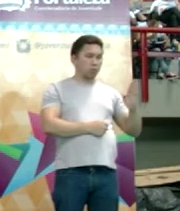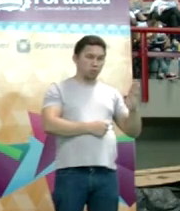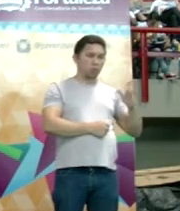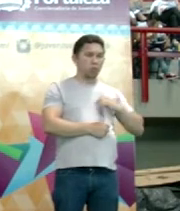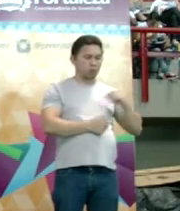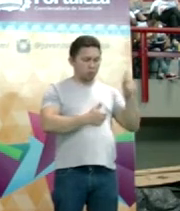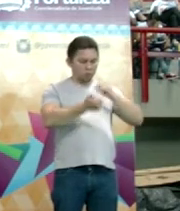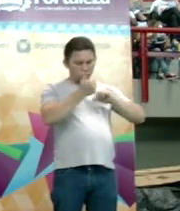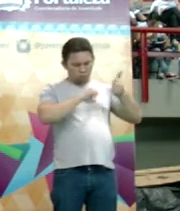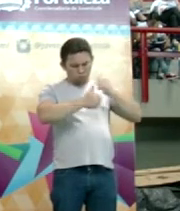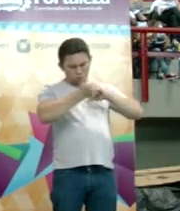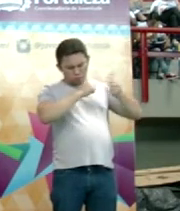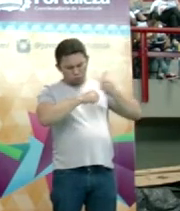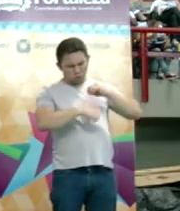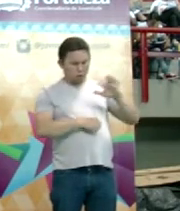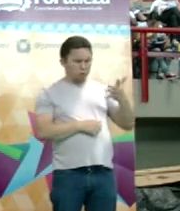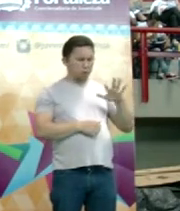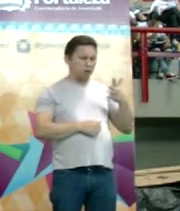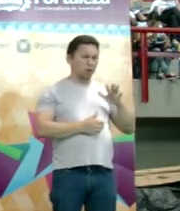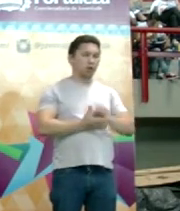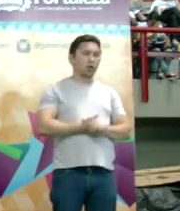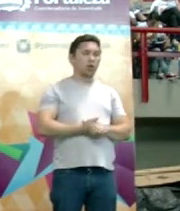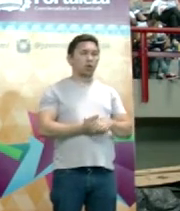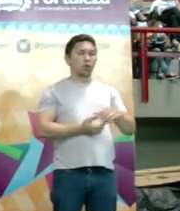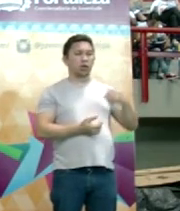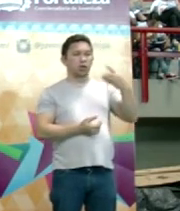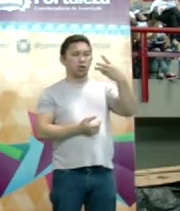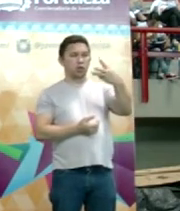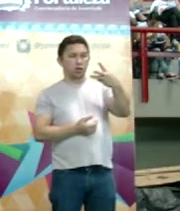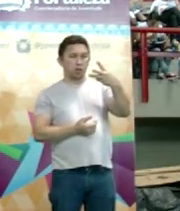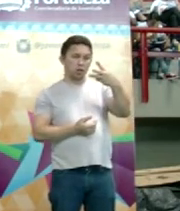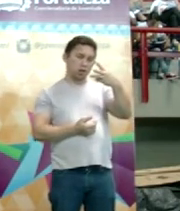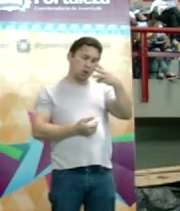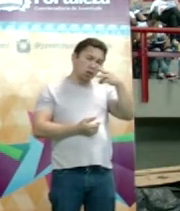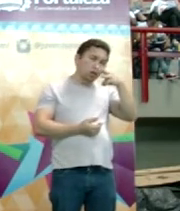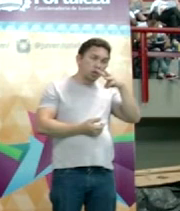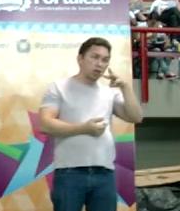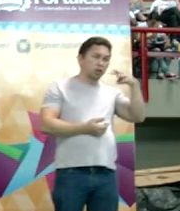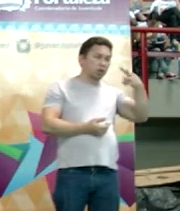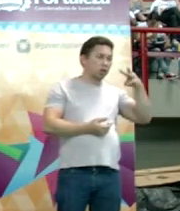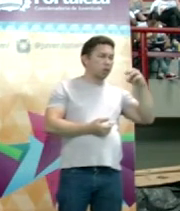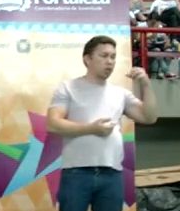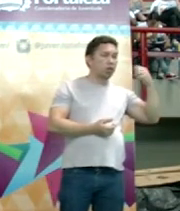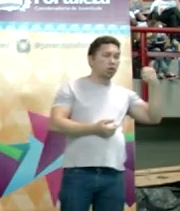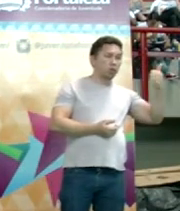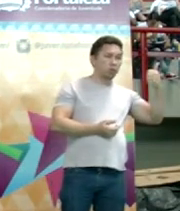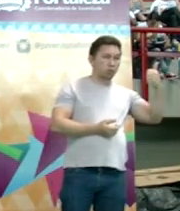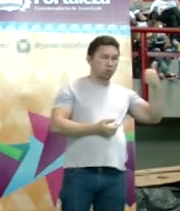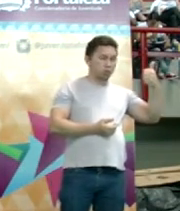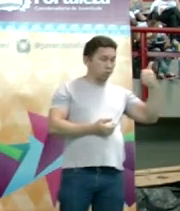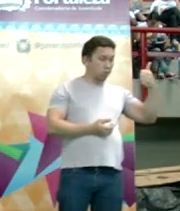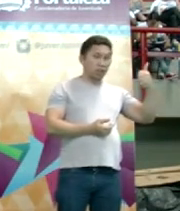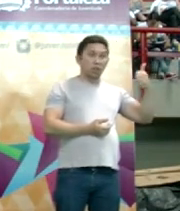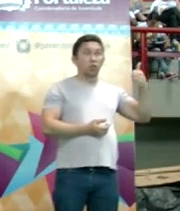brasileiros beberam o equivalente a 331 bilhões de xícaras de café.